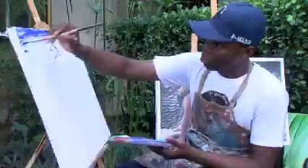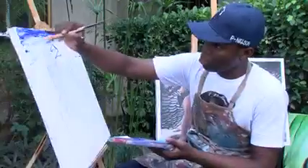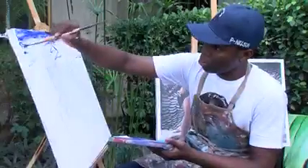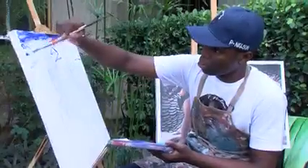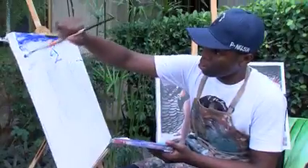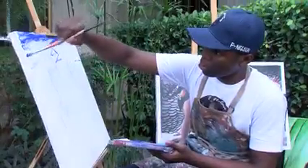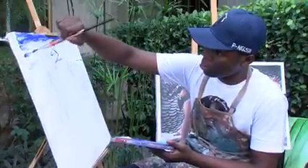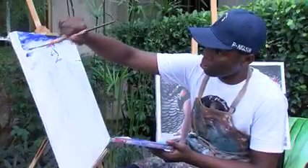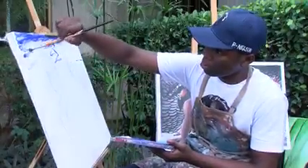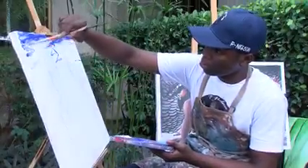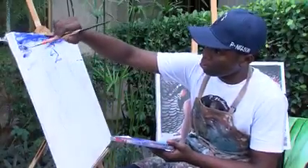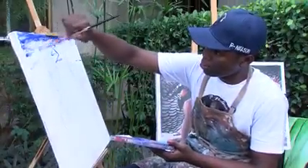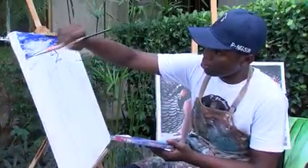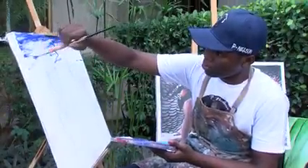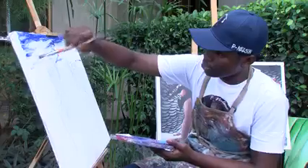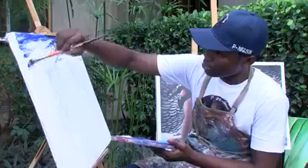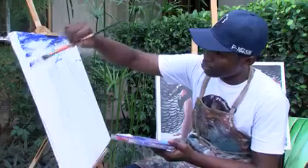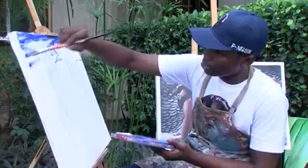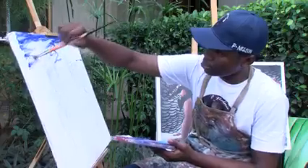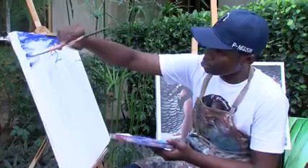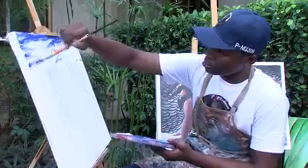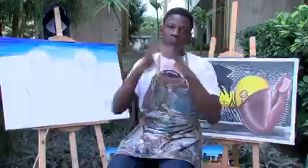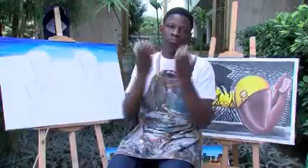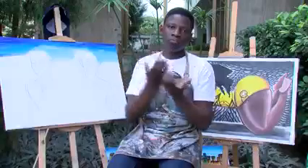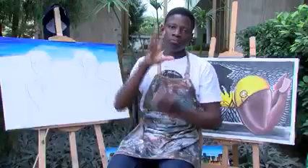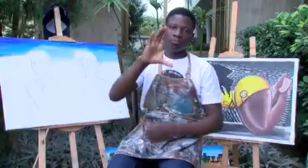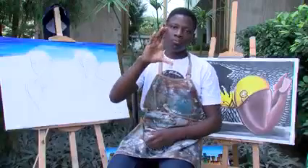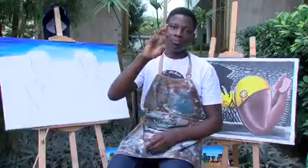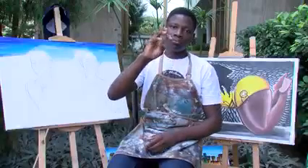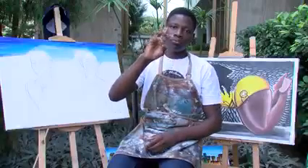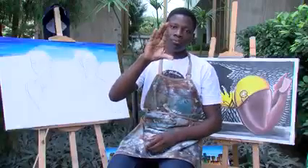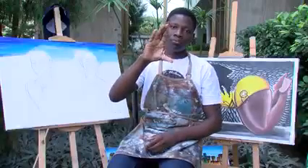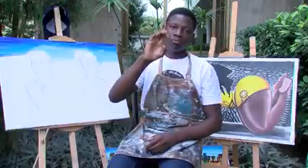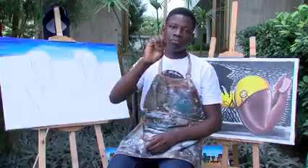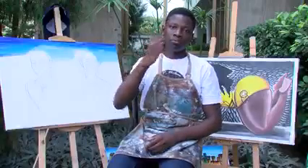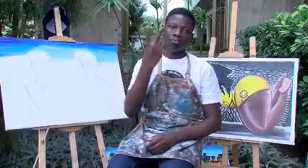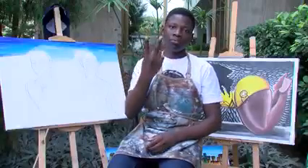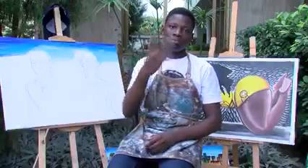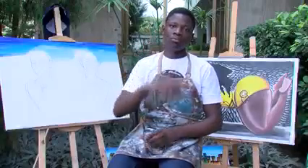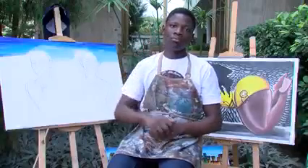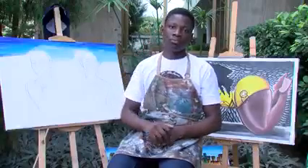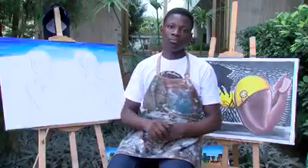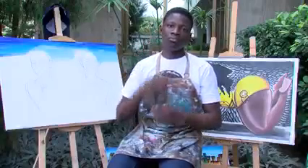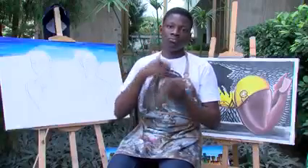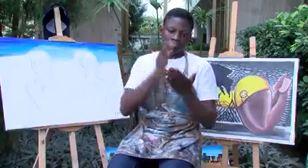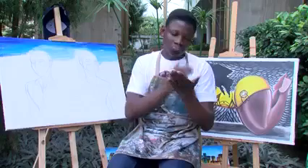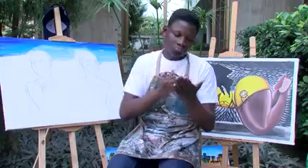cette passion ? Mes prédispositions artistiques se sont exprimées en classe de CE2, où je